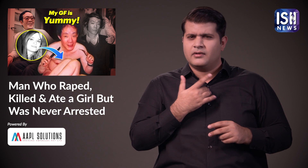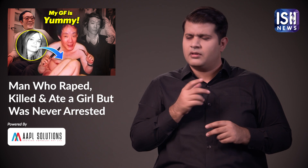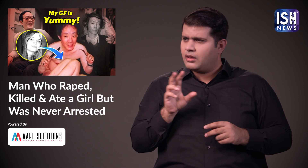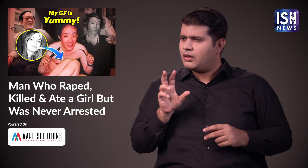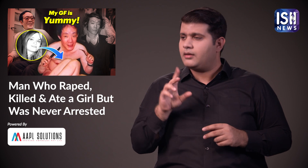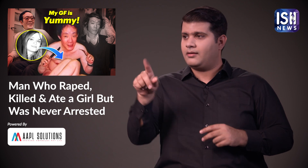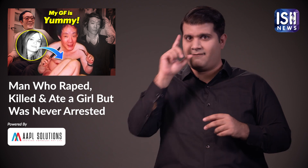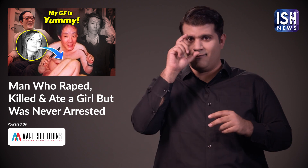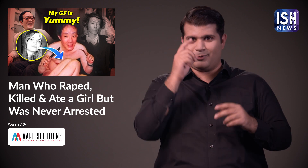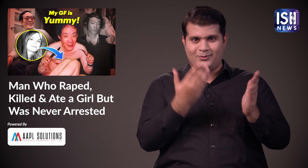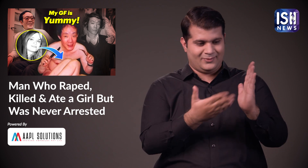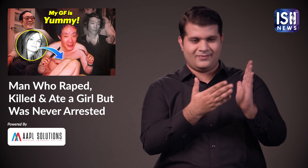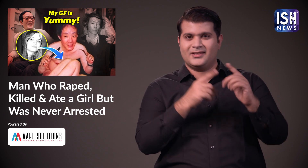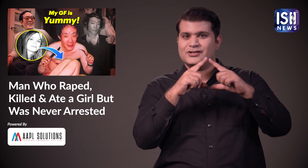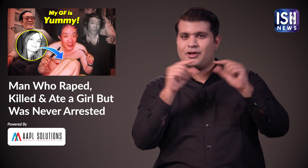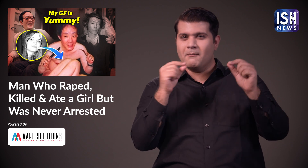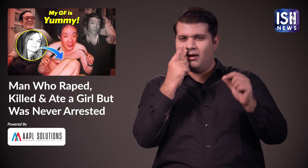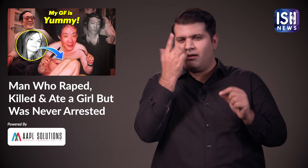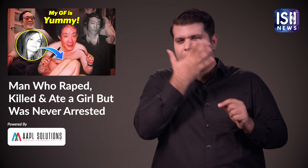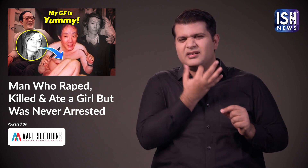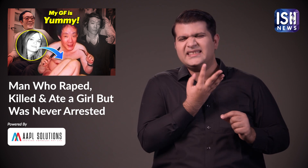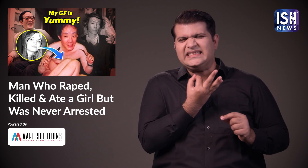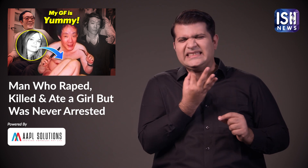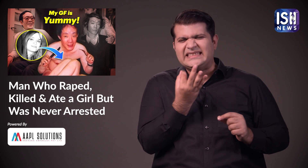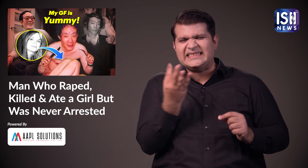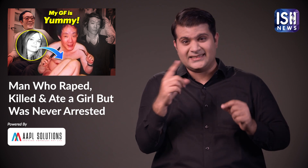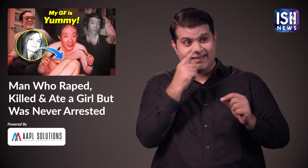था। उसके कामुक स्वभाव का प्रमाण तब दिखा जब उसने